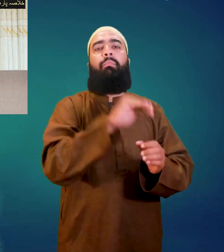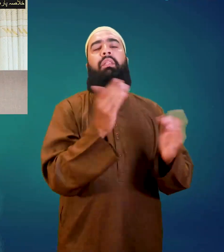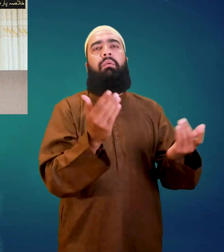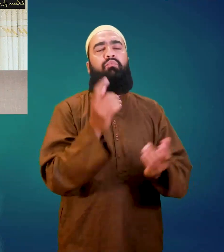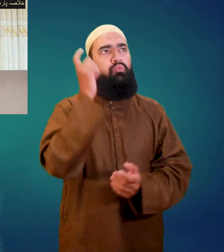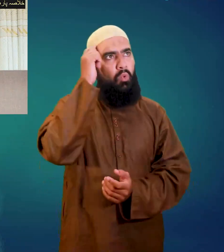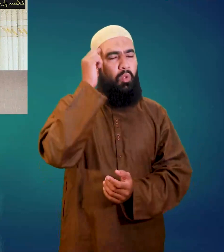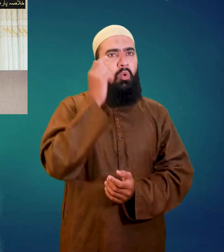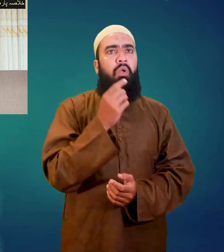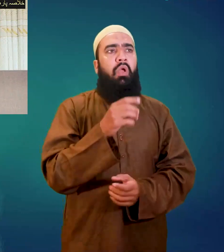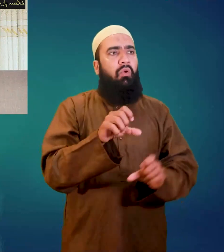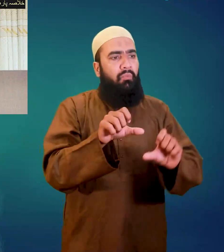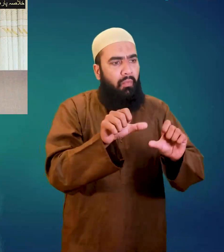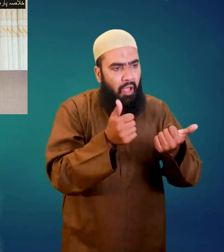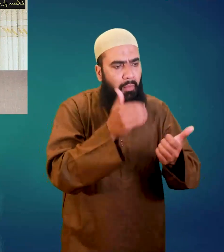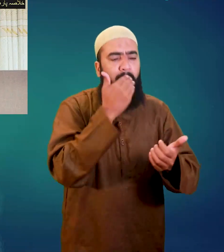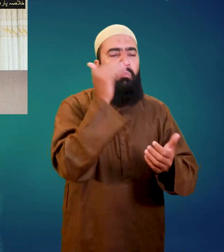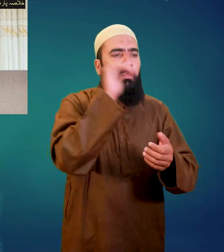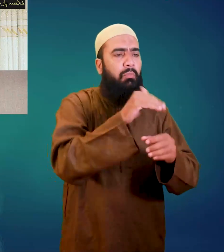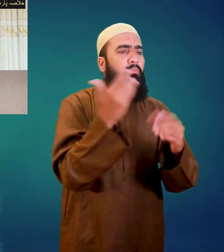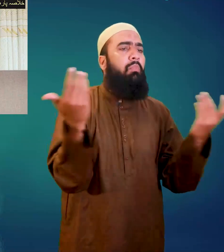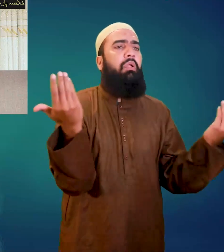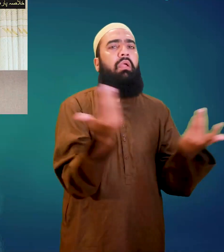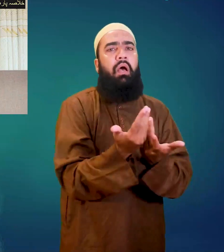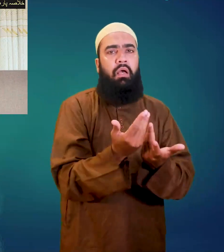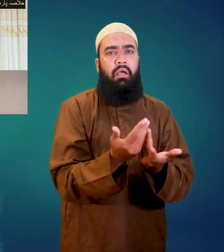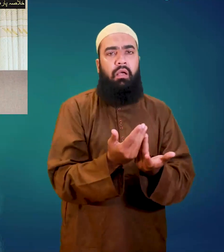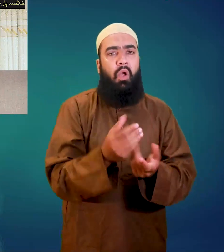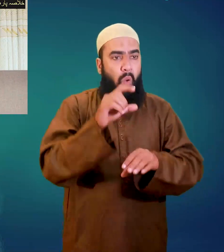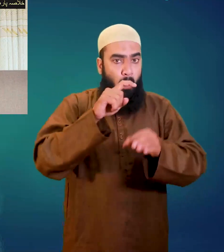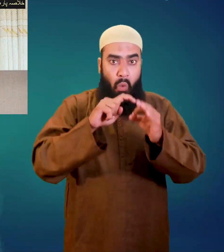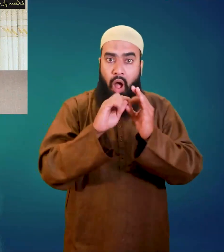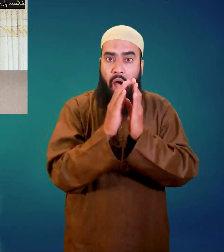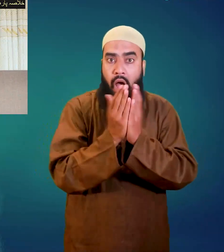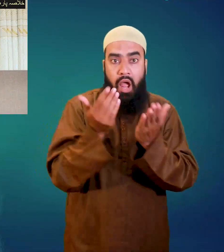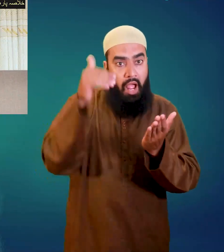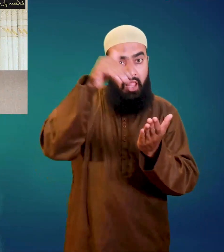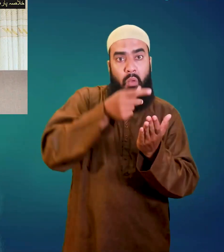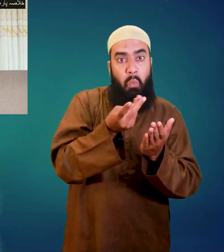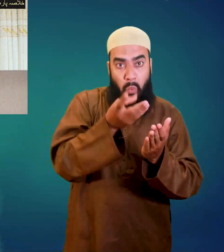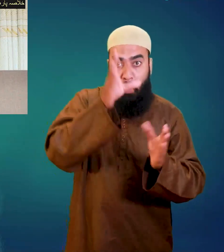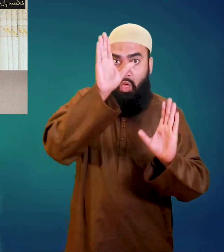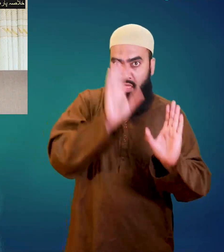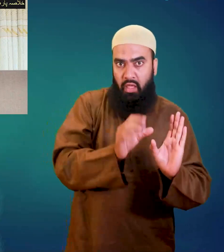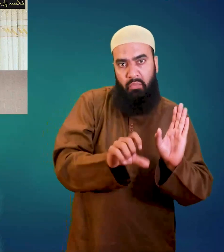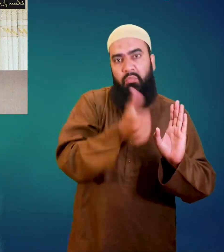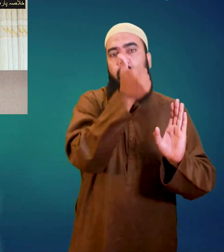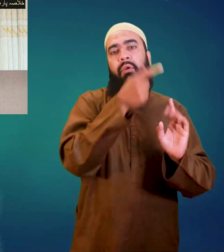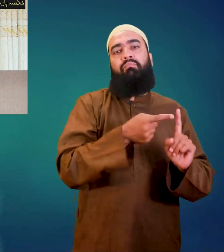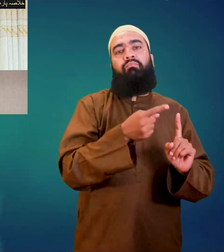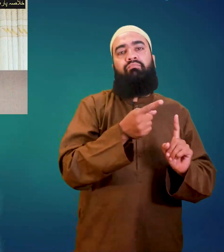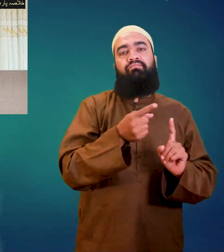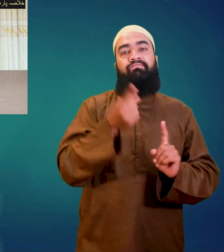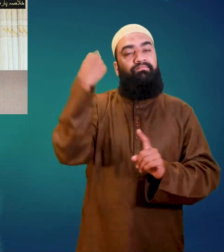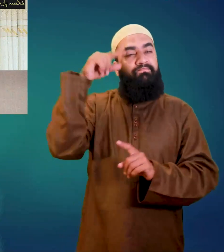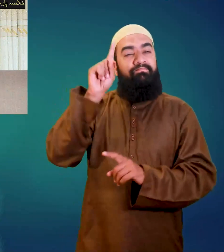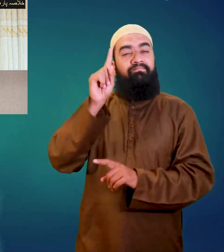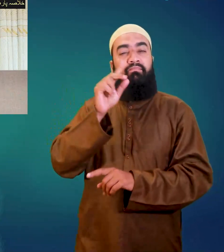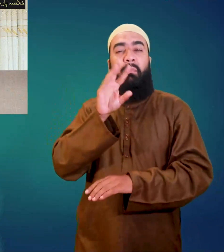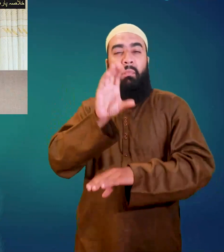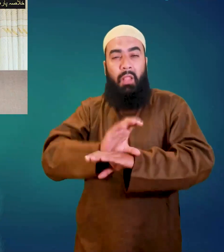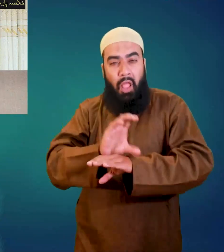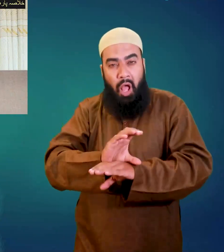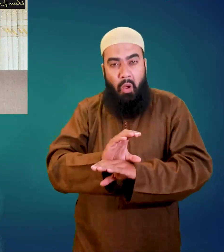قرآن و حدیث میں بکثرت استعمال ہوا ہے۔ اس کے معنی ہیں کہ ہر مراد کا حاصل ہونا اور